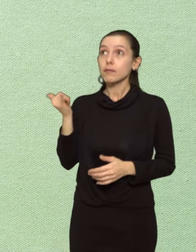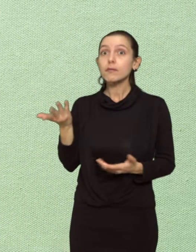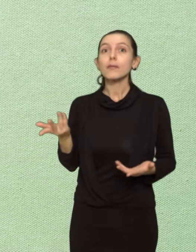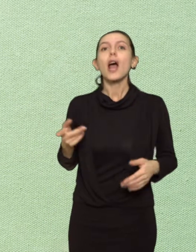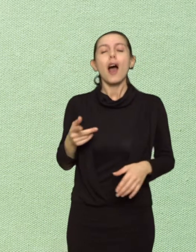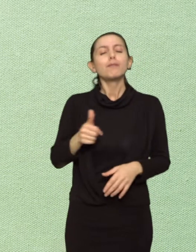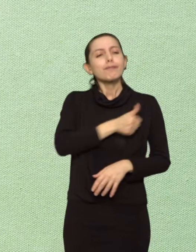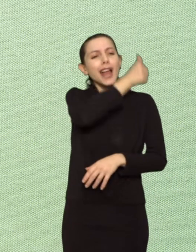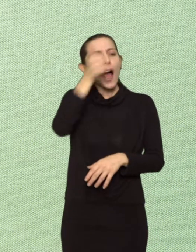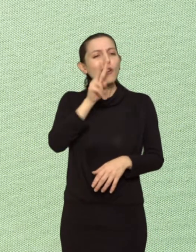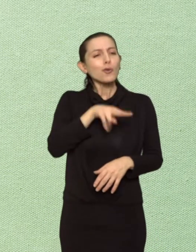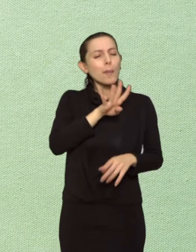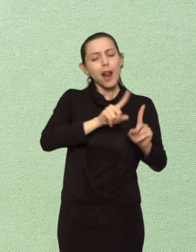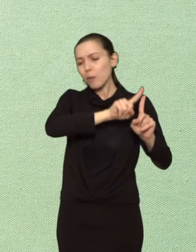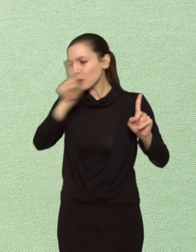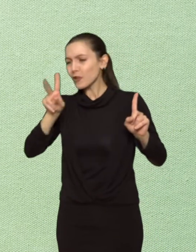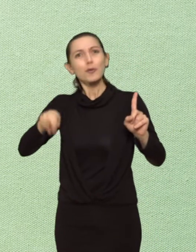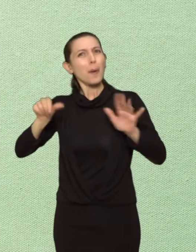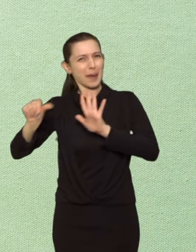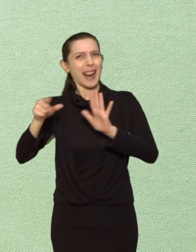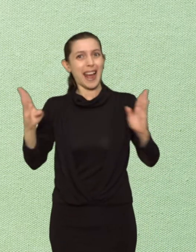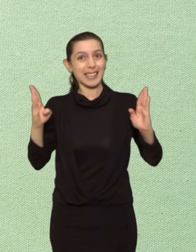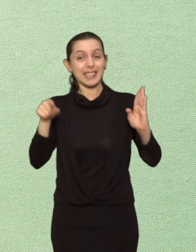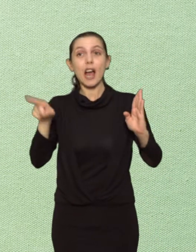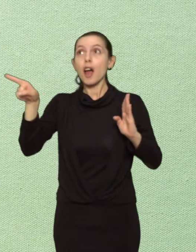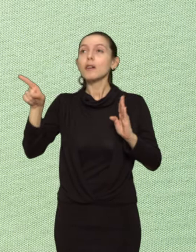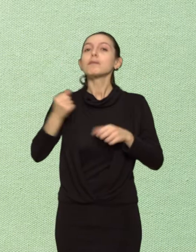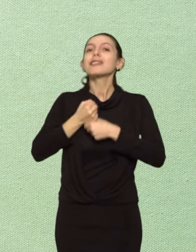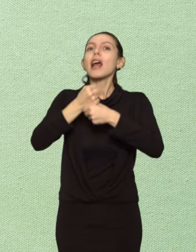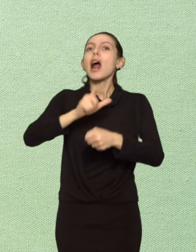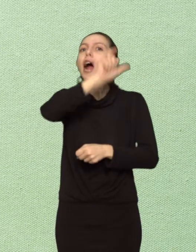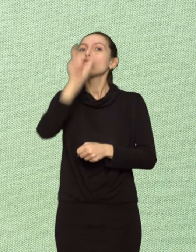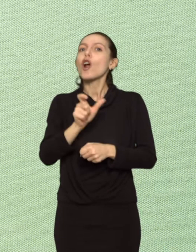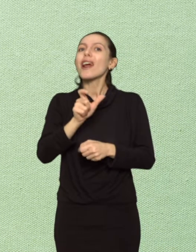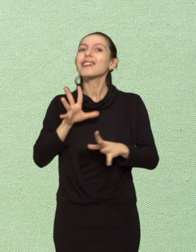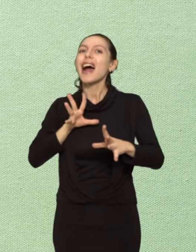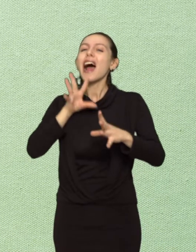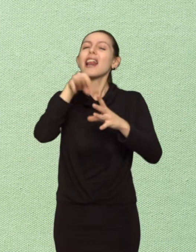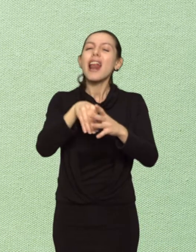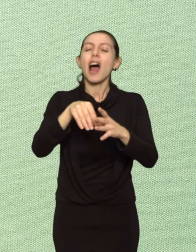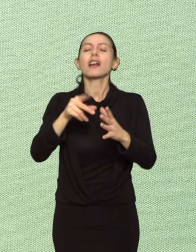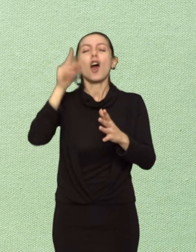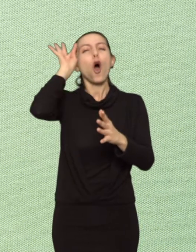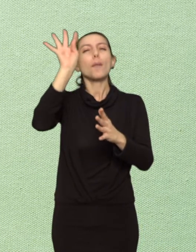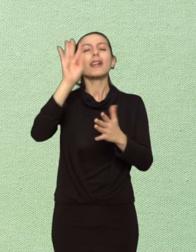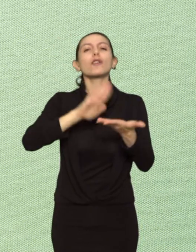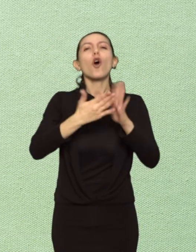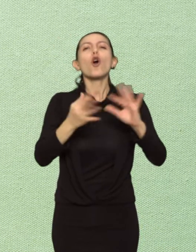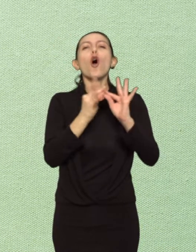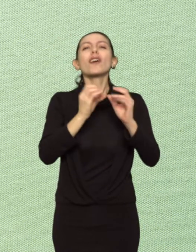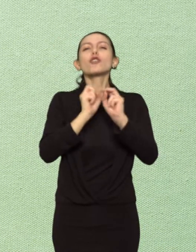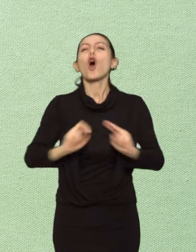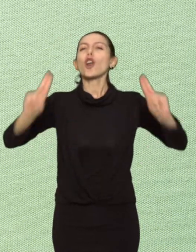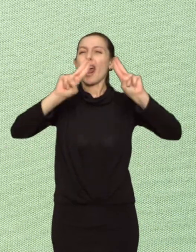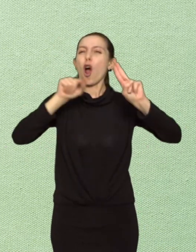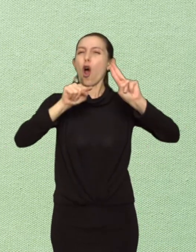dal 2004 al 2006 hai partecipato ai lavori della delegazione italiana che ha collaborato alla stesura della Convenzione ONU